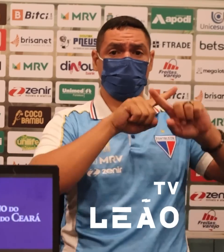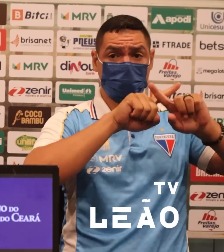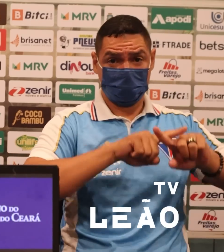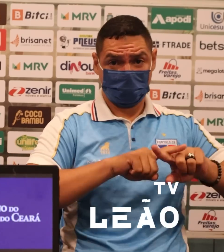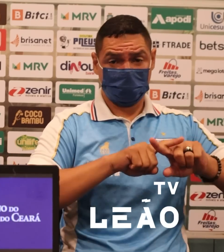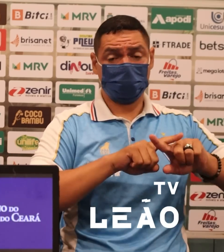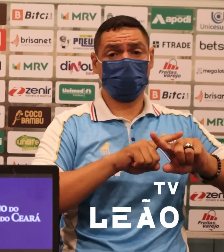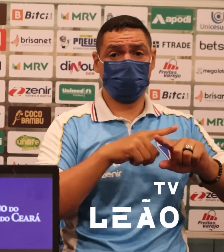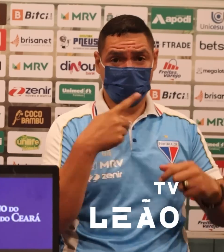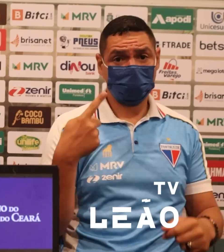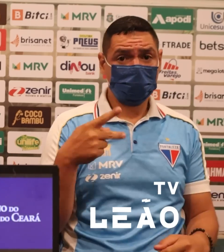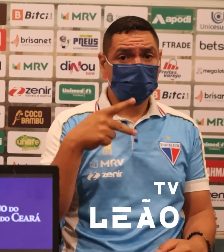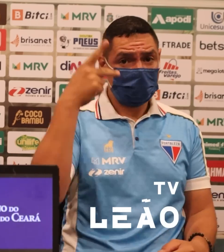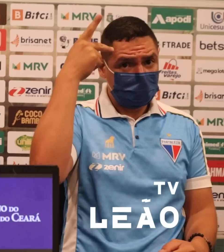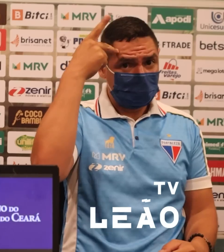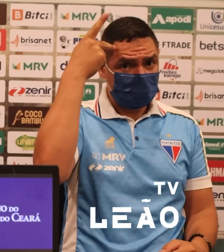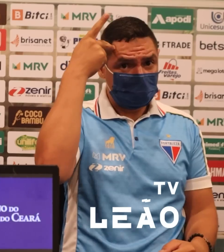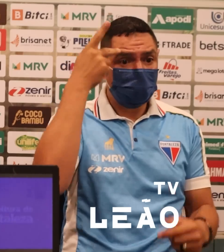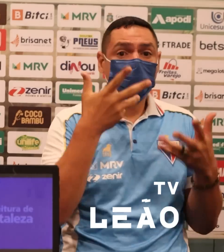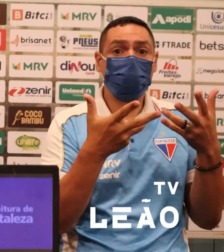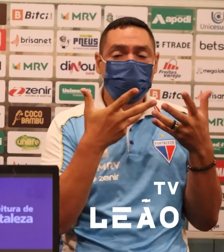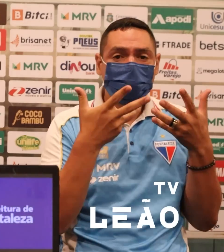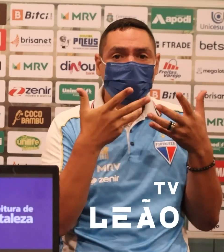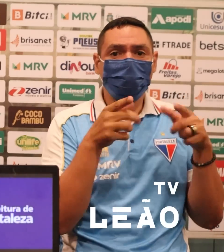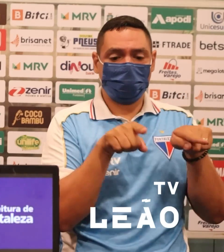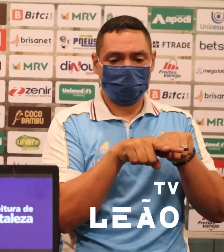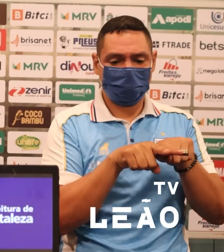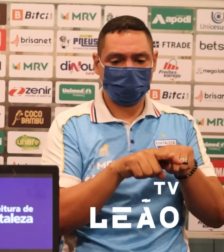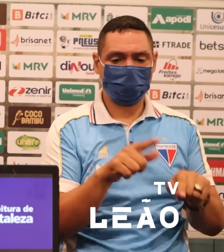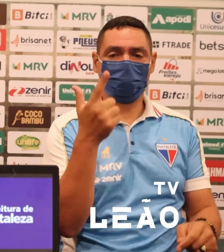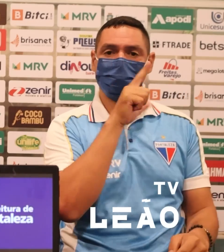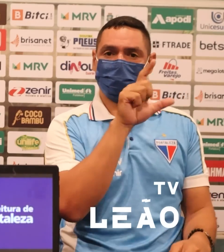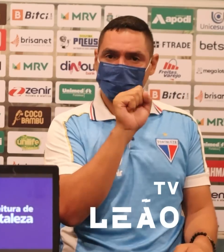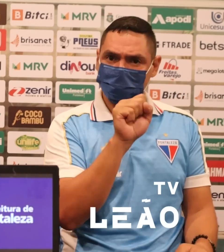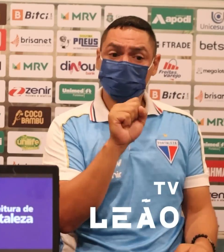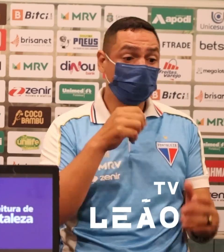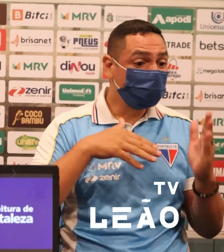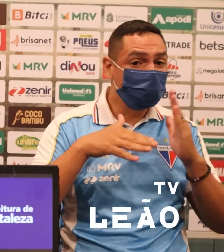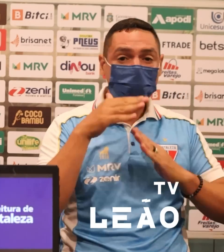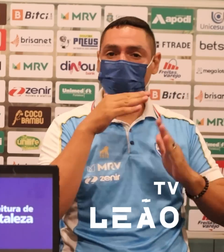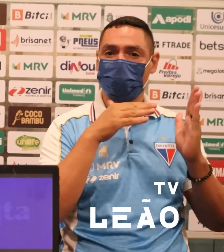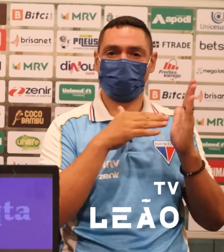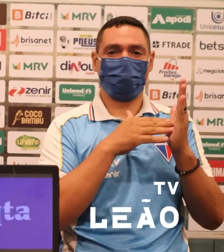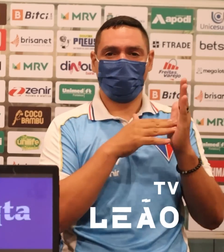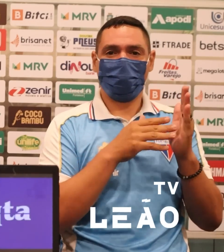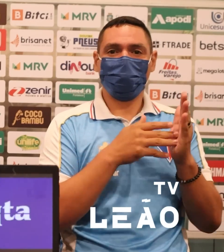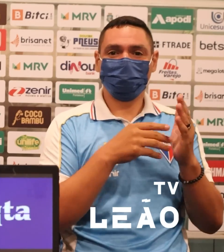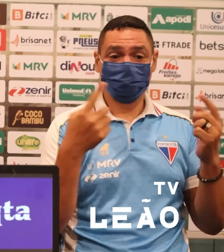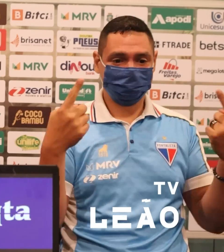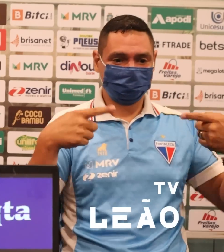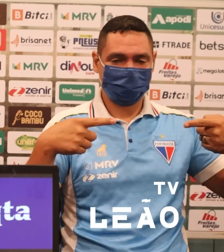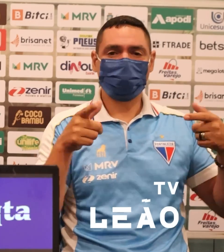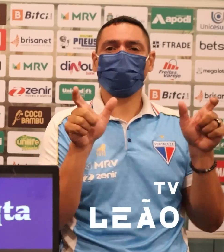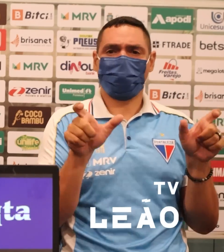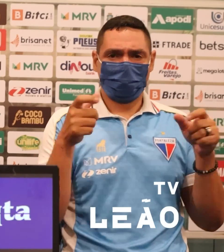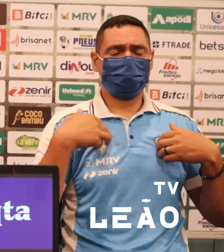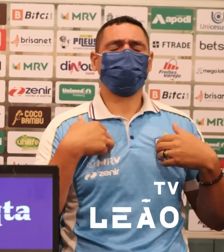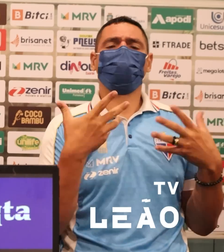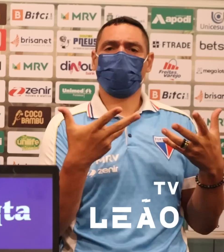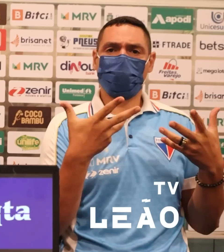Sao Paulo también. Que todos queremos o subir o tabela.